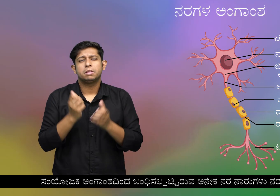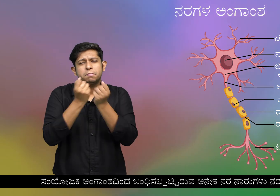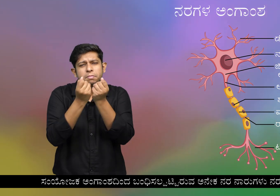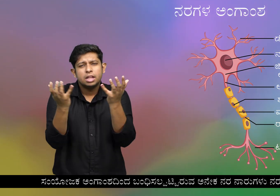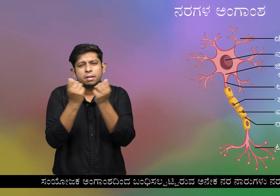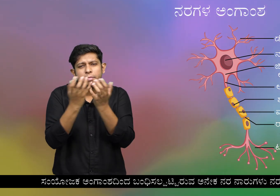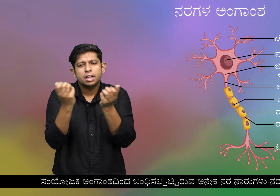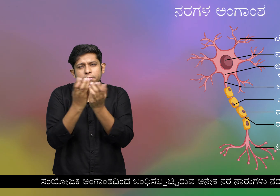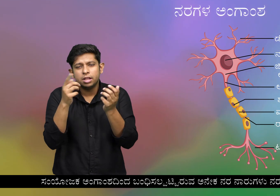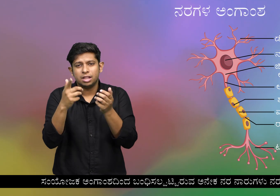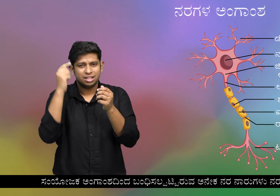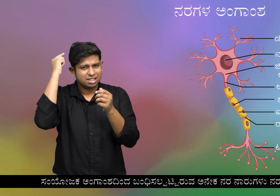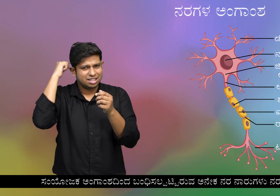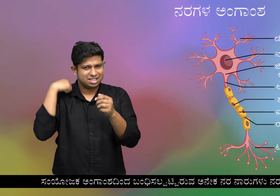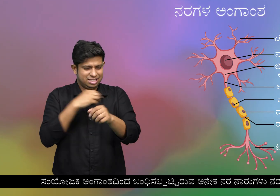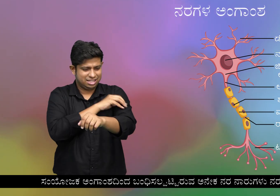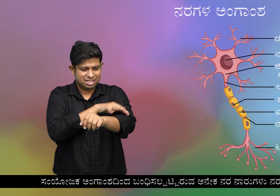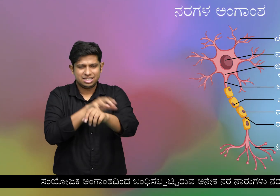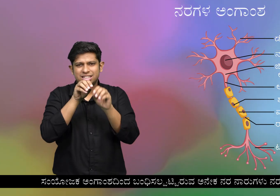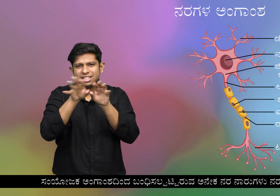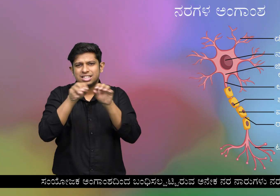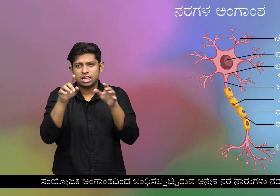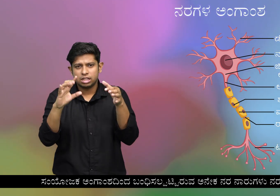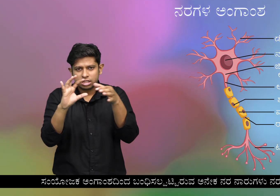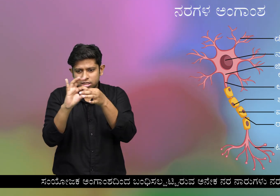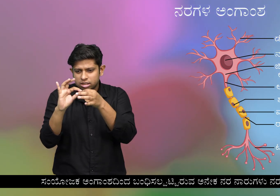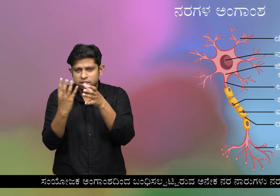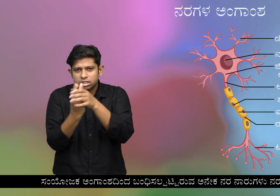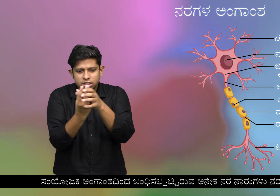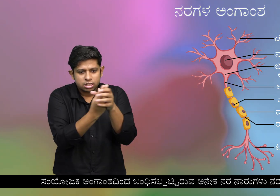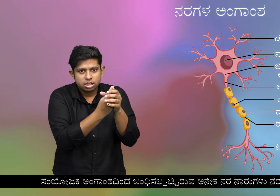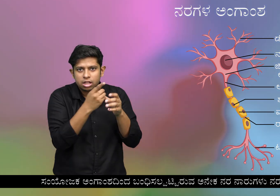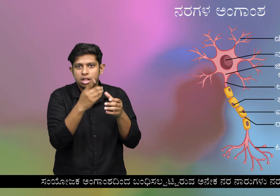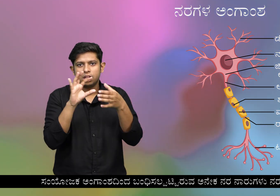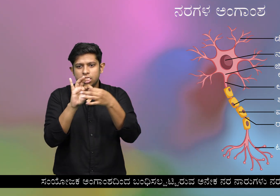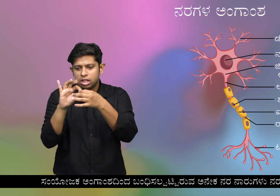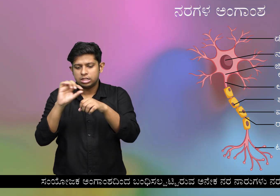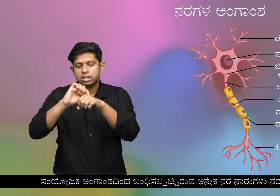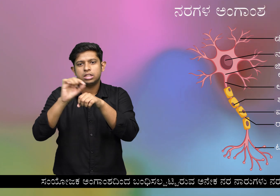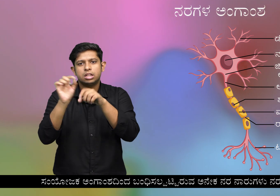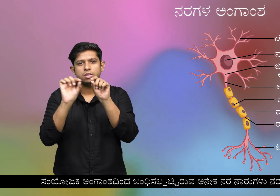ಸಂಯೋಜಕ ಅಂಗಾಂಶದಿಂದ ಬಂಧಿಸಲ್ಪಟ್ಟಿರುವ ಅನೇಕ ನರನಾರುಗಳು ನರವನ್ನು ರೂಪಿಸುತ್ತವೆ.